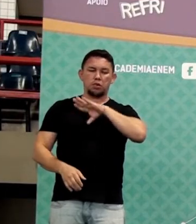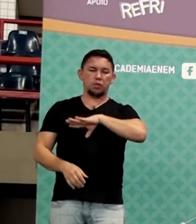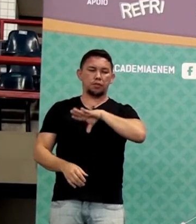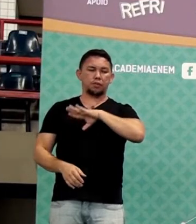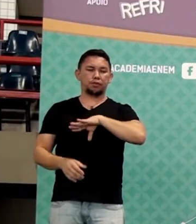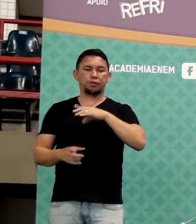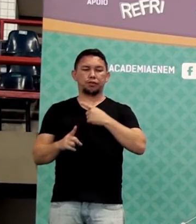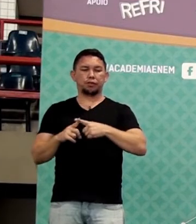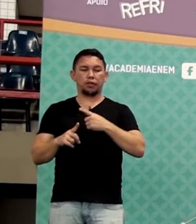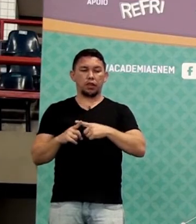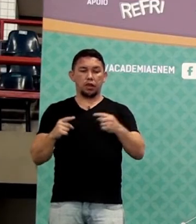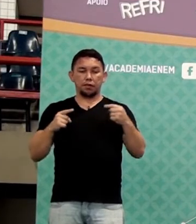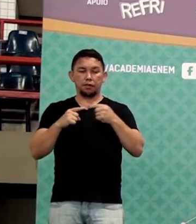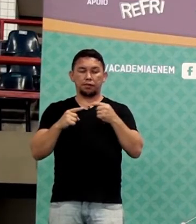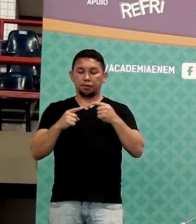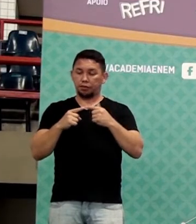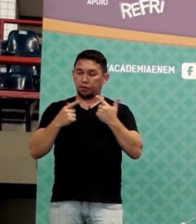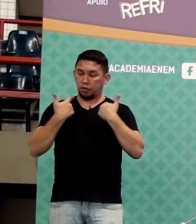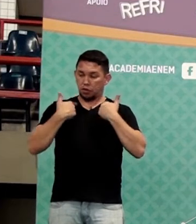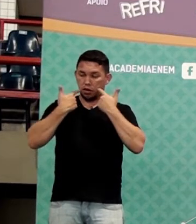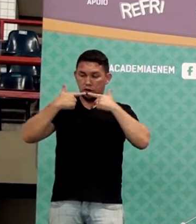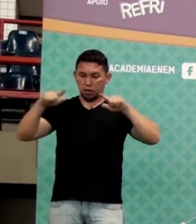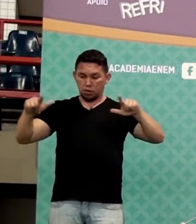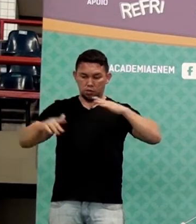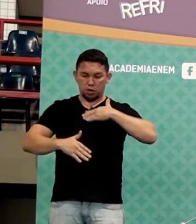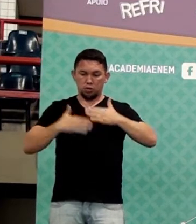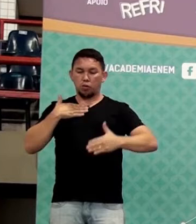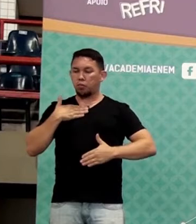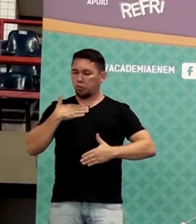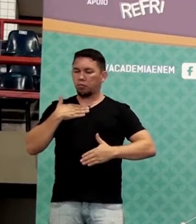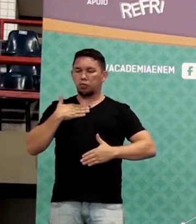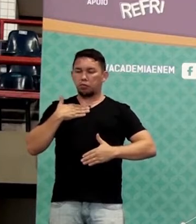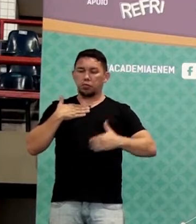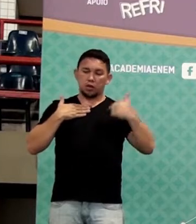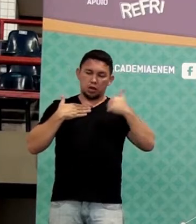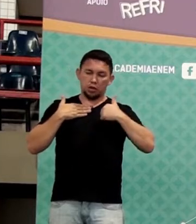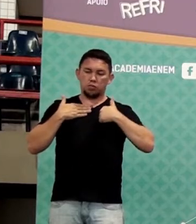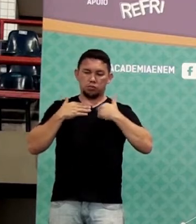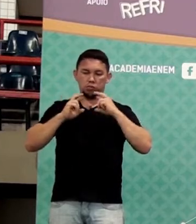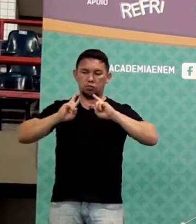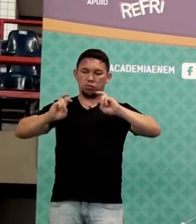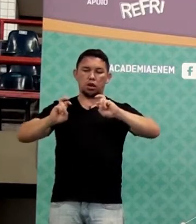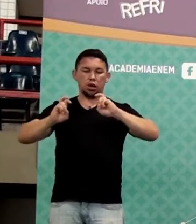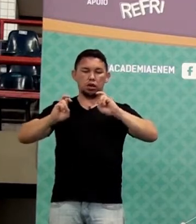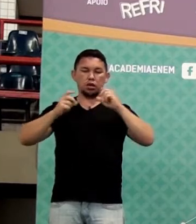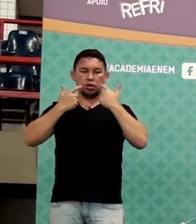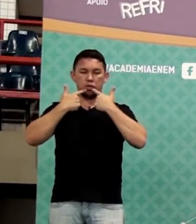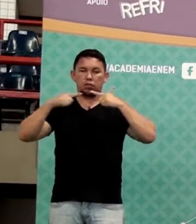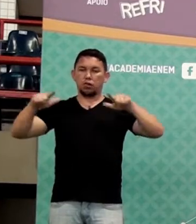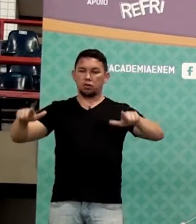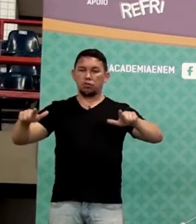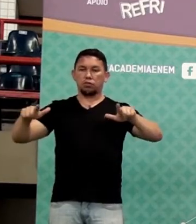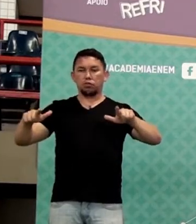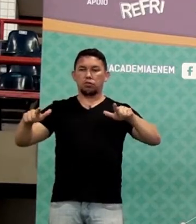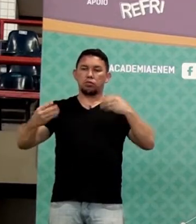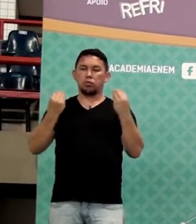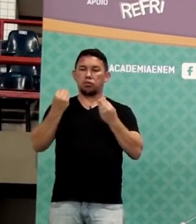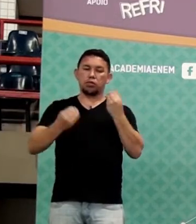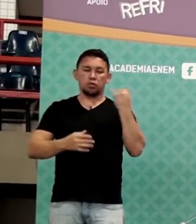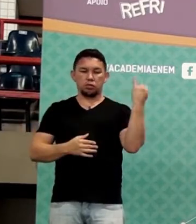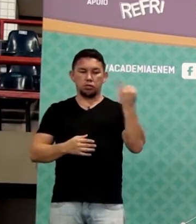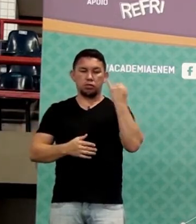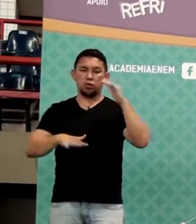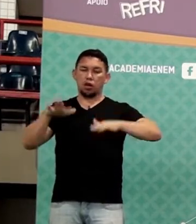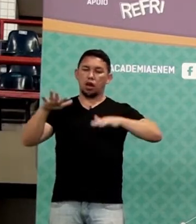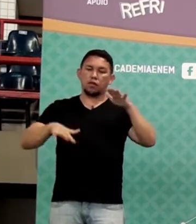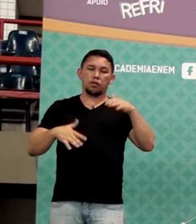português? Porque a linguagem corporal, ela é um tipo de linguagem. Vejam como é interessante.